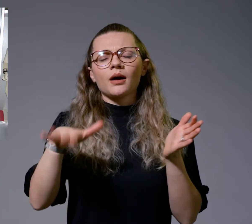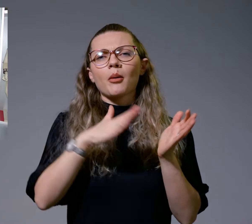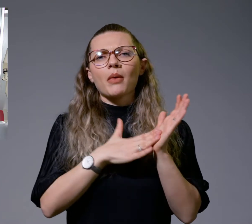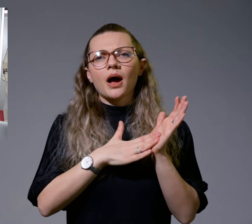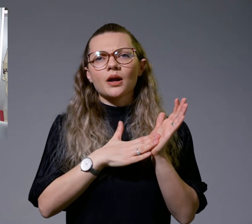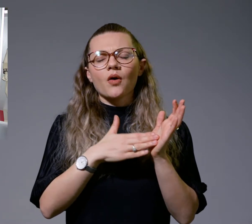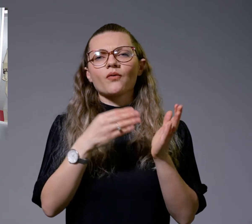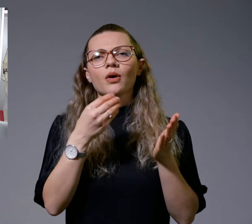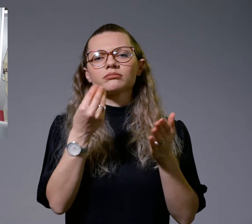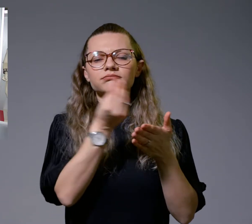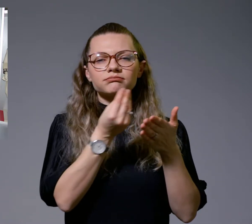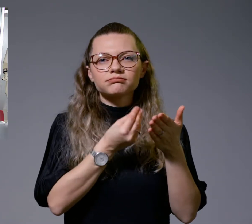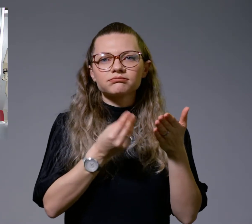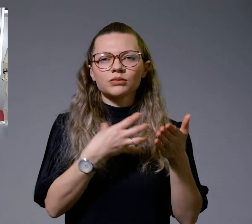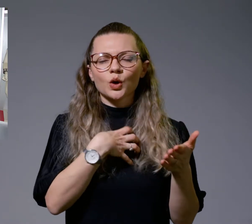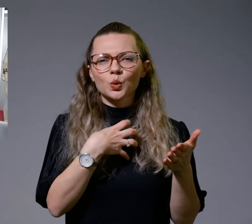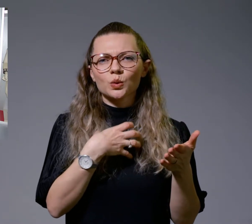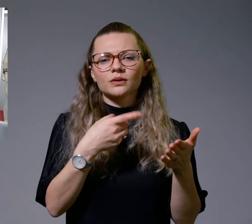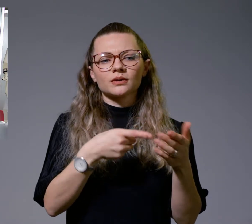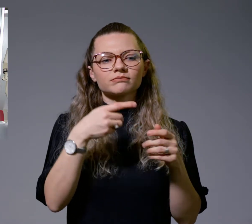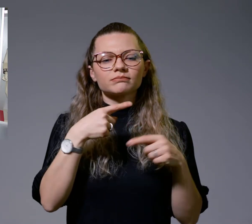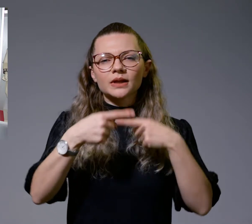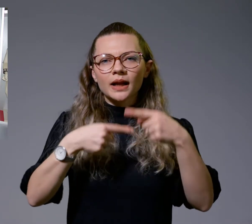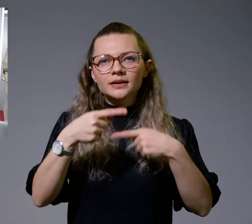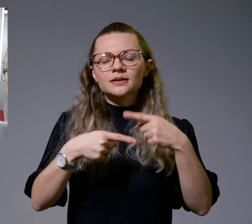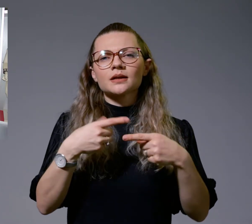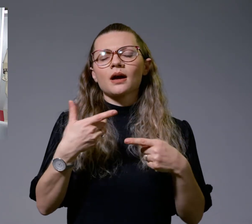дух, традицијата и социо-економската состојба.